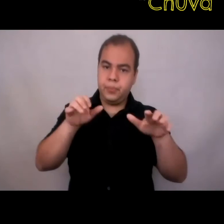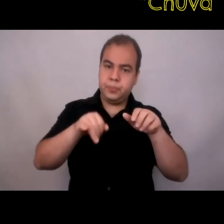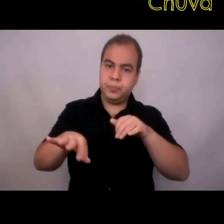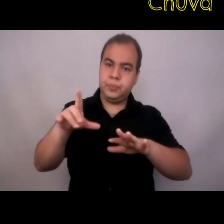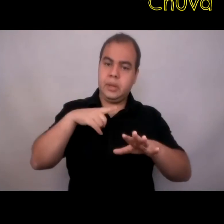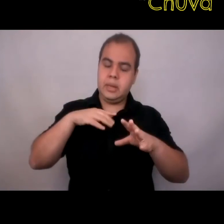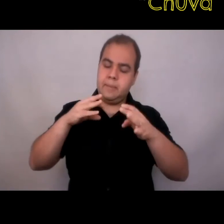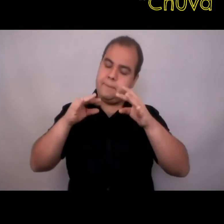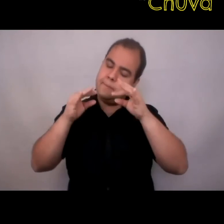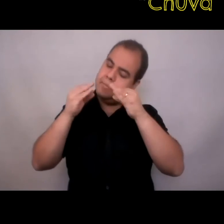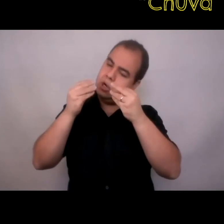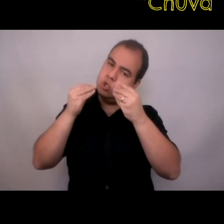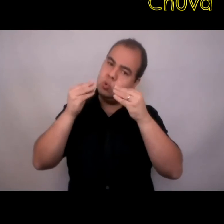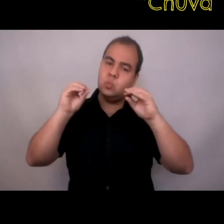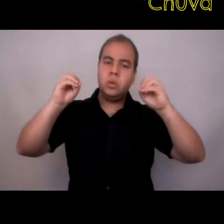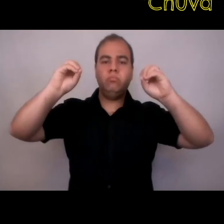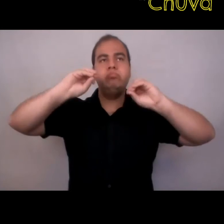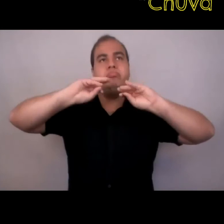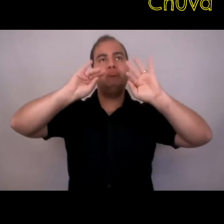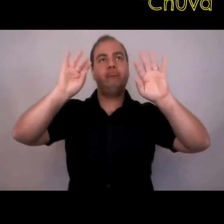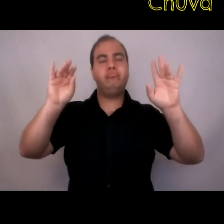e preenchem vazios?